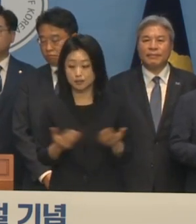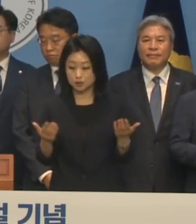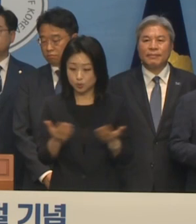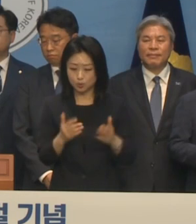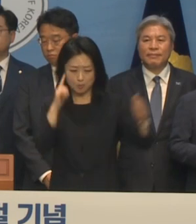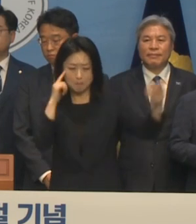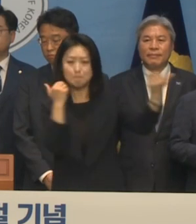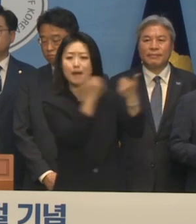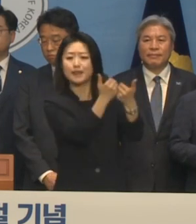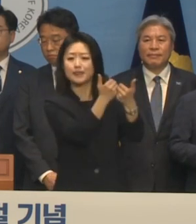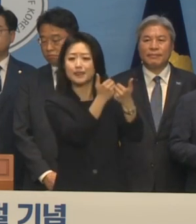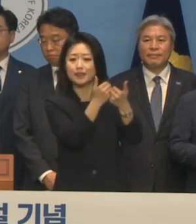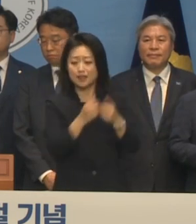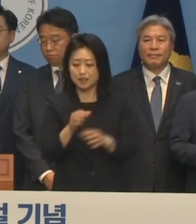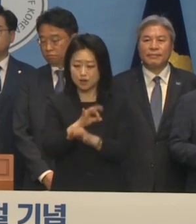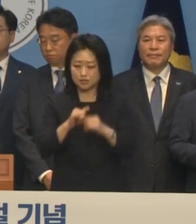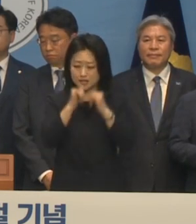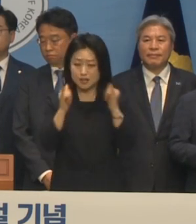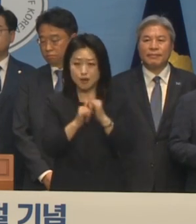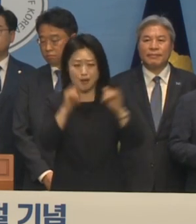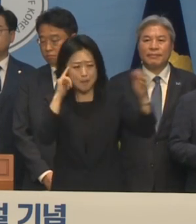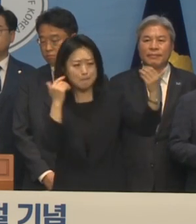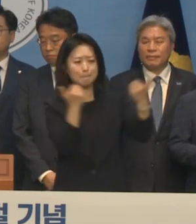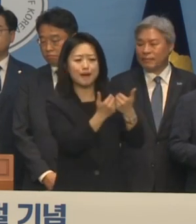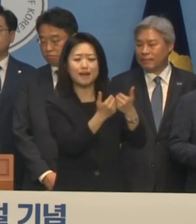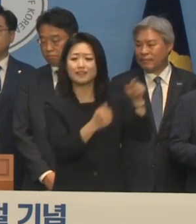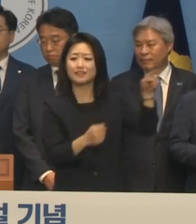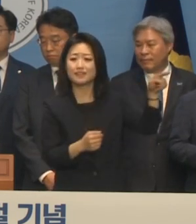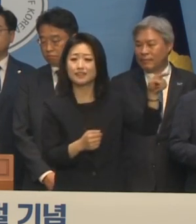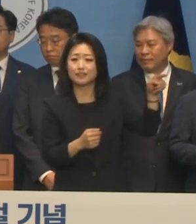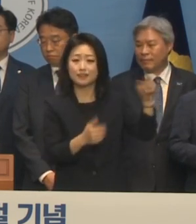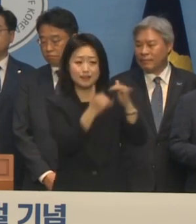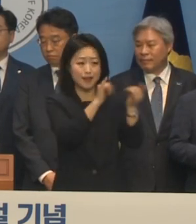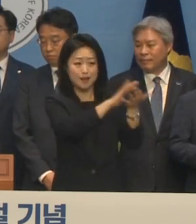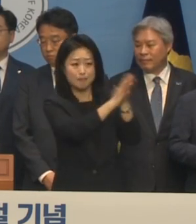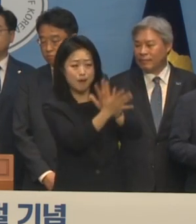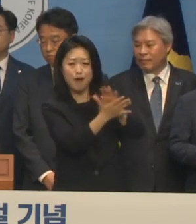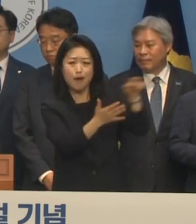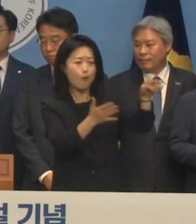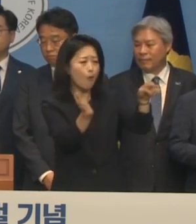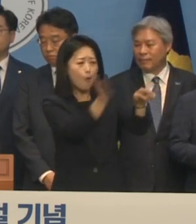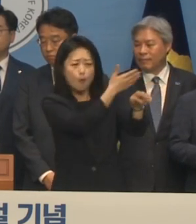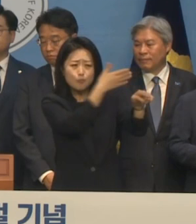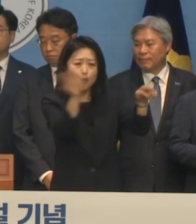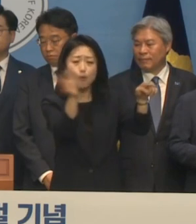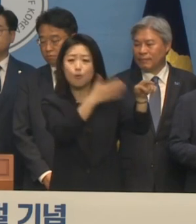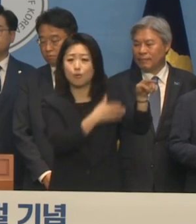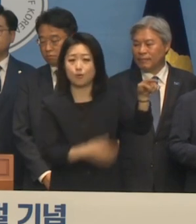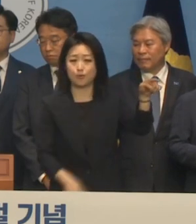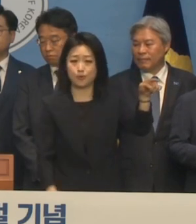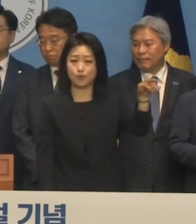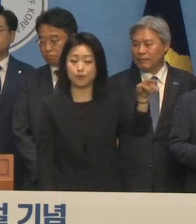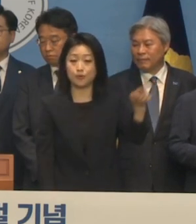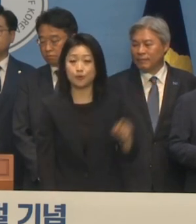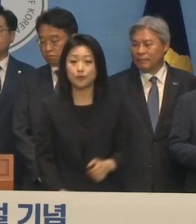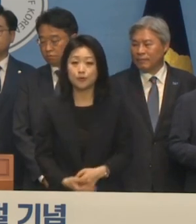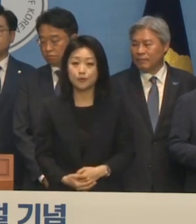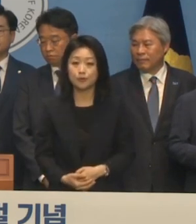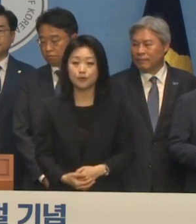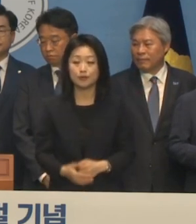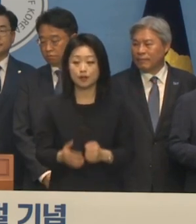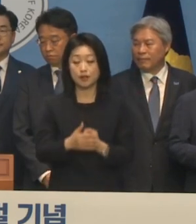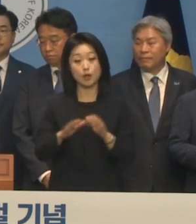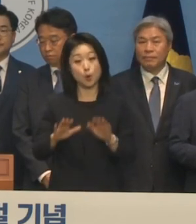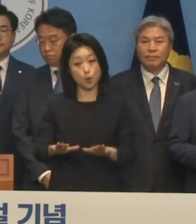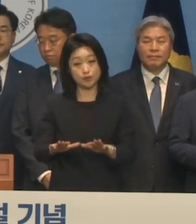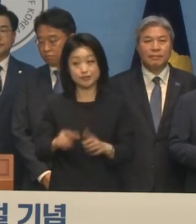반노동적 경제사회정책의 전환과 이를 위한 인적 쇄신의 모습은 어디서도 찾아볼 수 없습니다. 이에